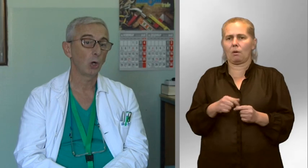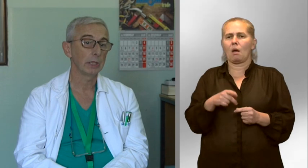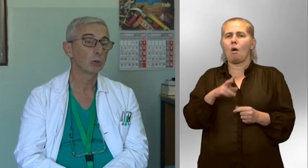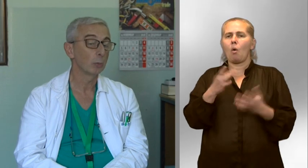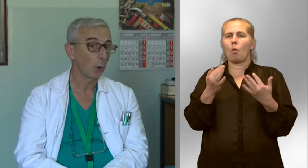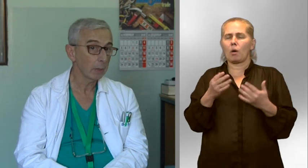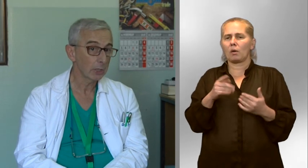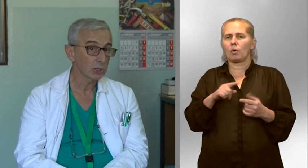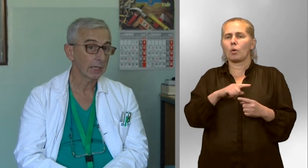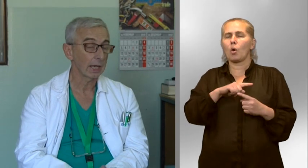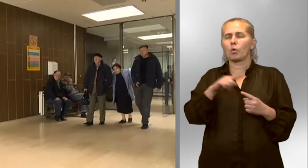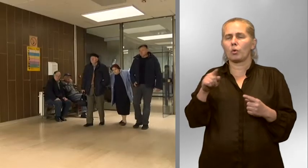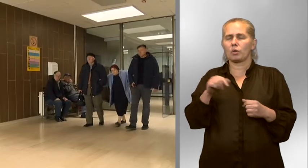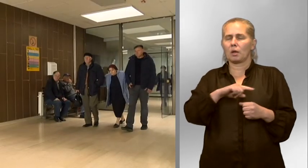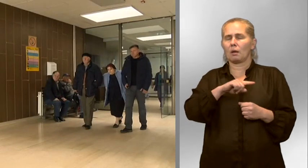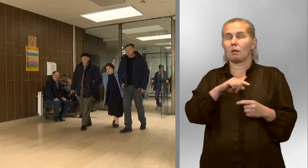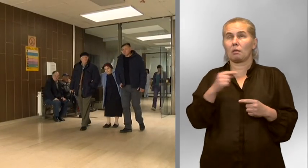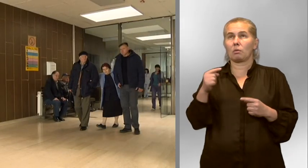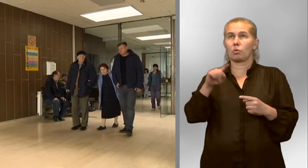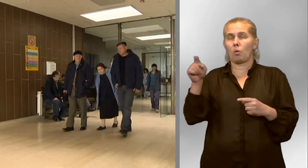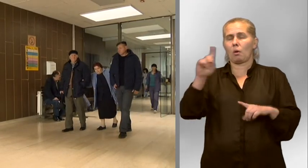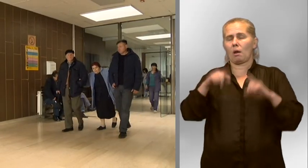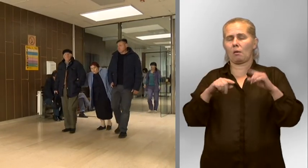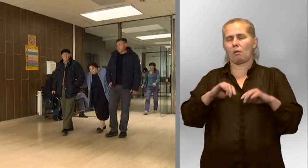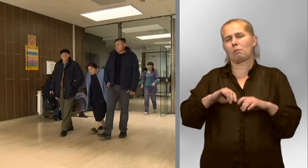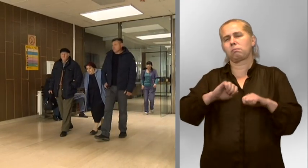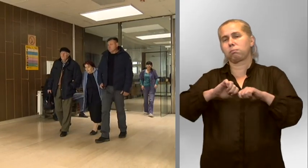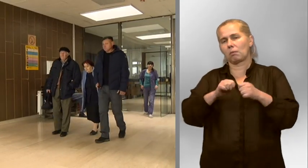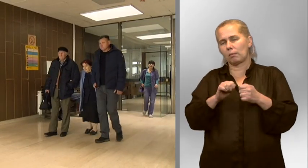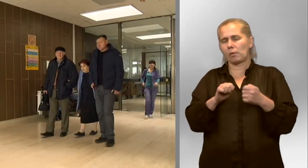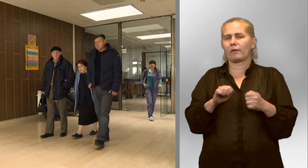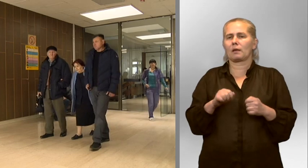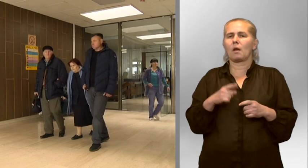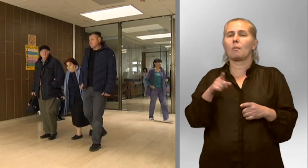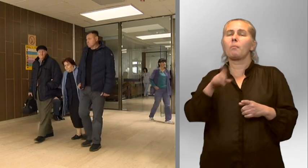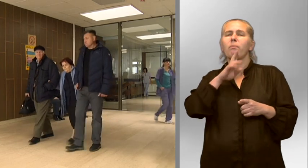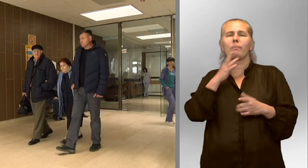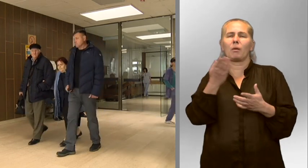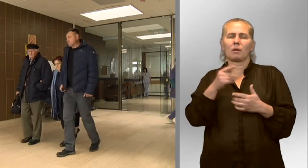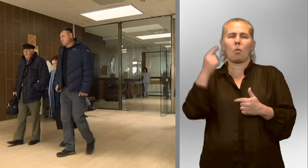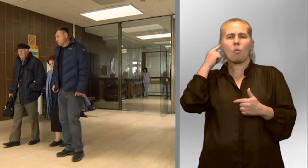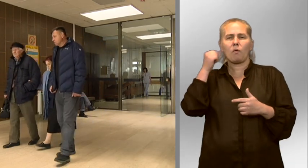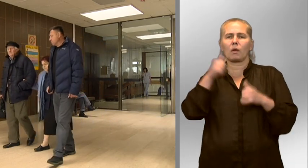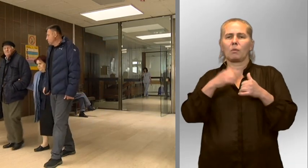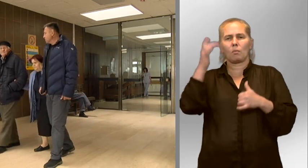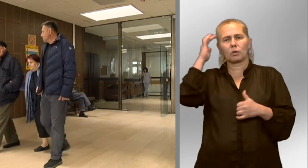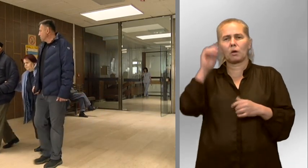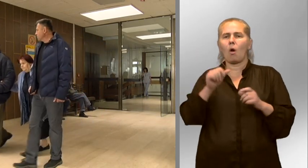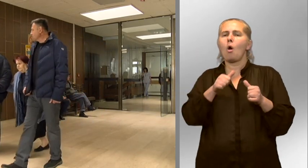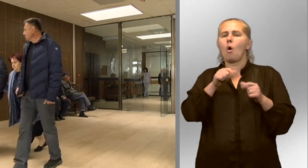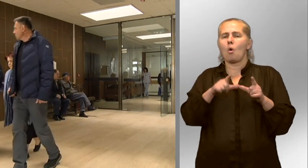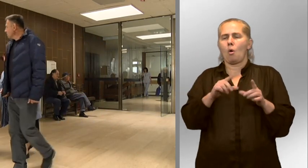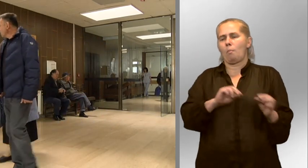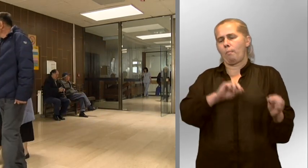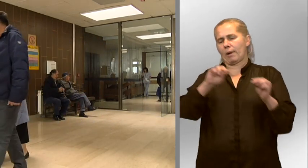do nekog poremećaja na bilo kom ovom nivou, znači u prenosu zvuka,